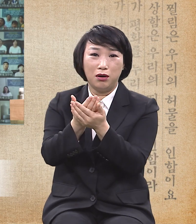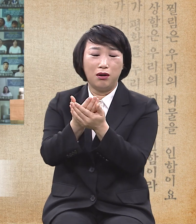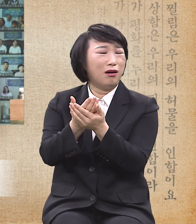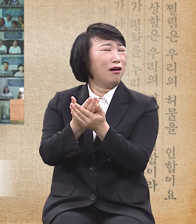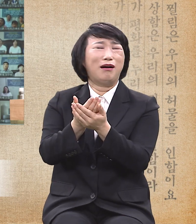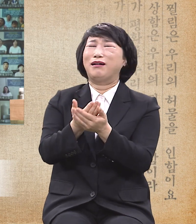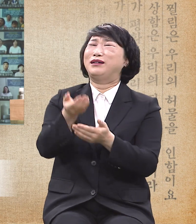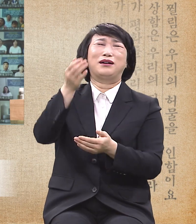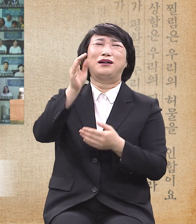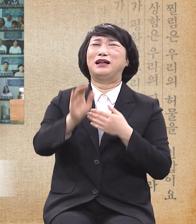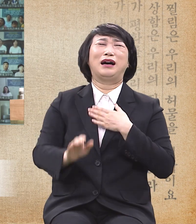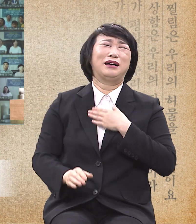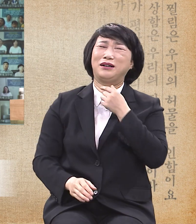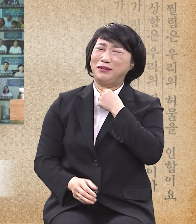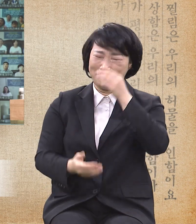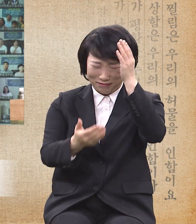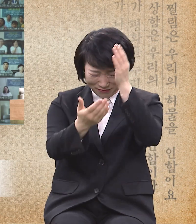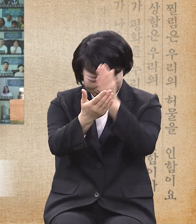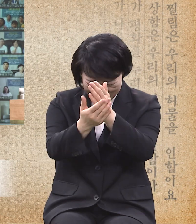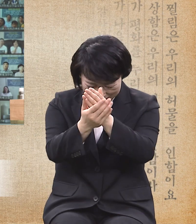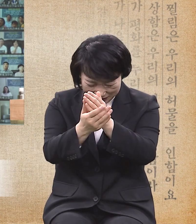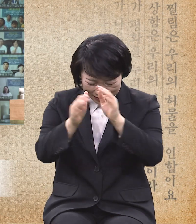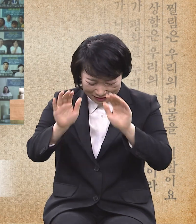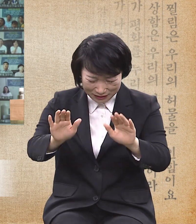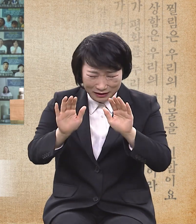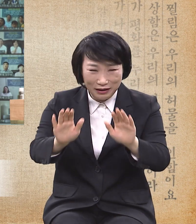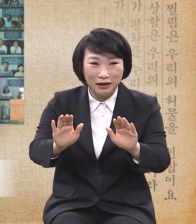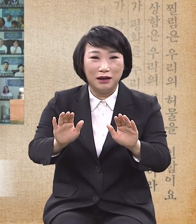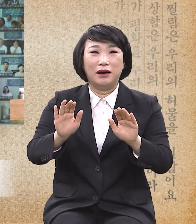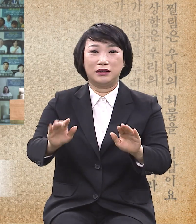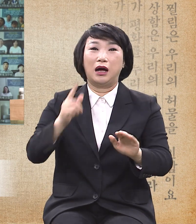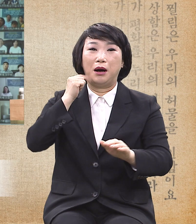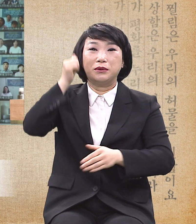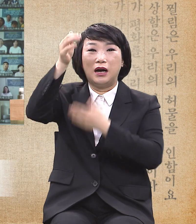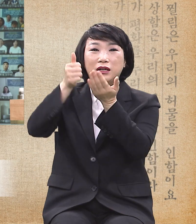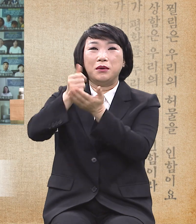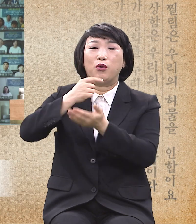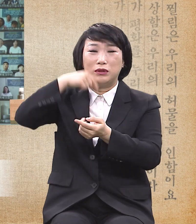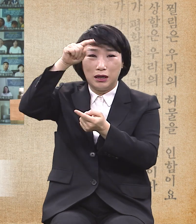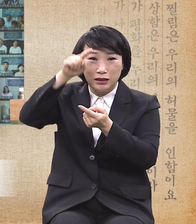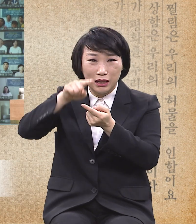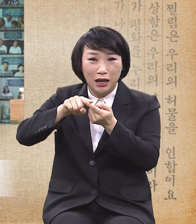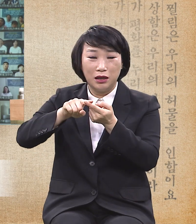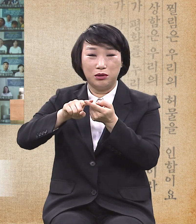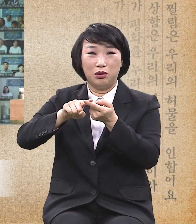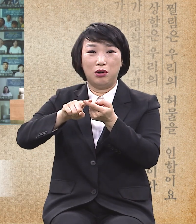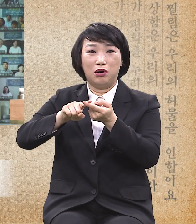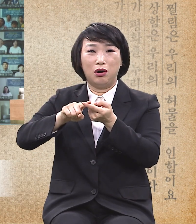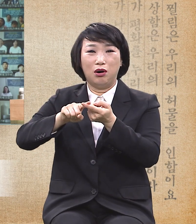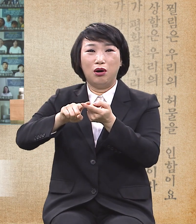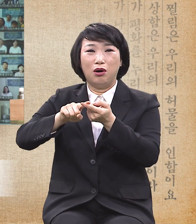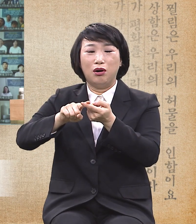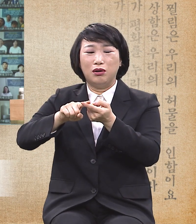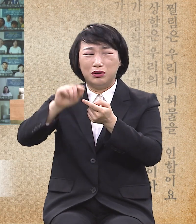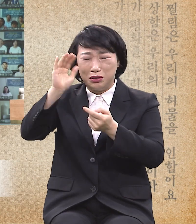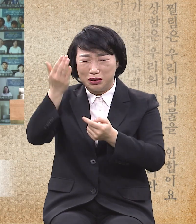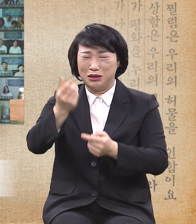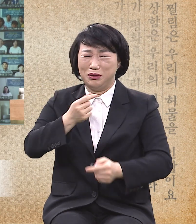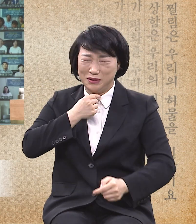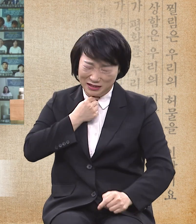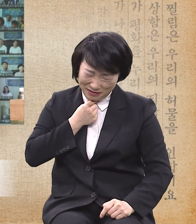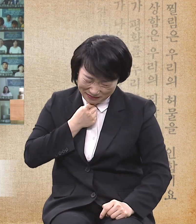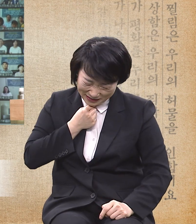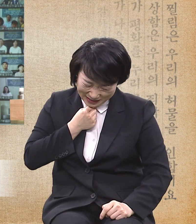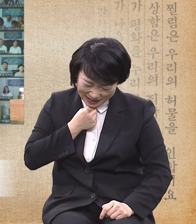하소서. 그러나 내 원대로 마옵시고 아버지 원대로 되기를